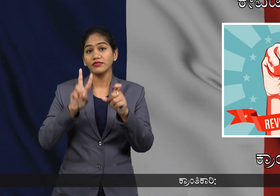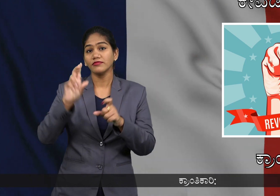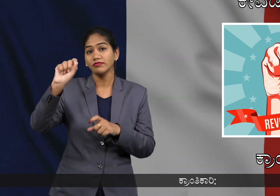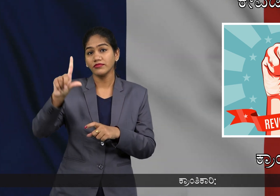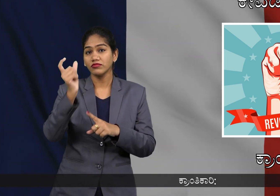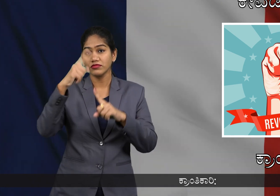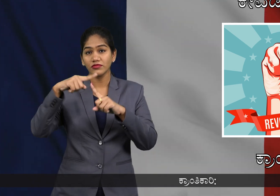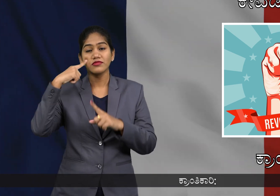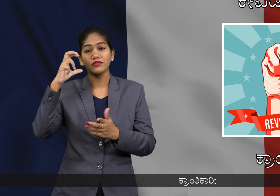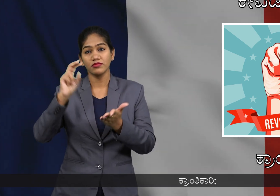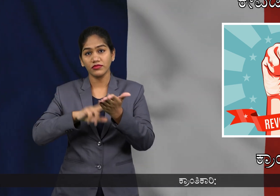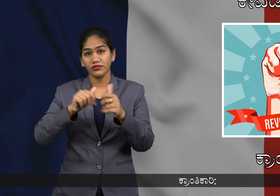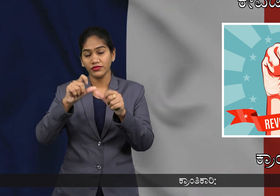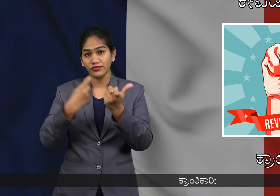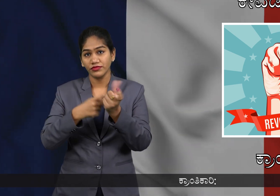ಕ್ರಾಂತಿಕಾರಿ.